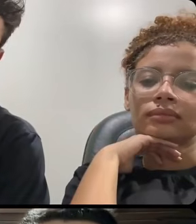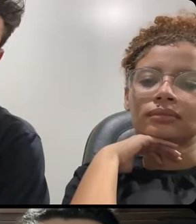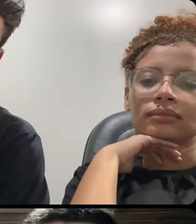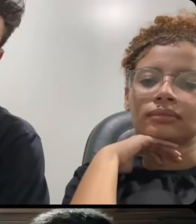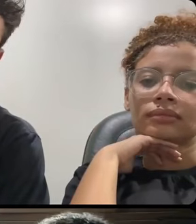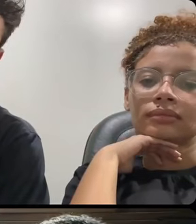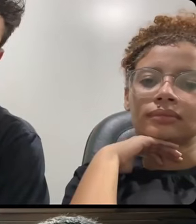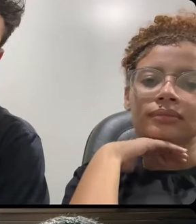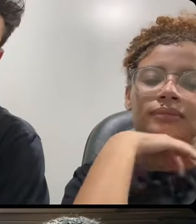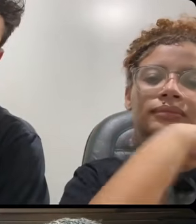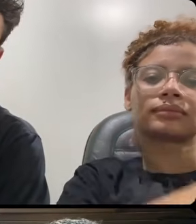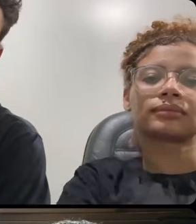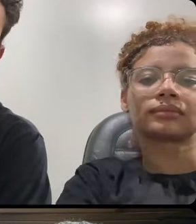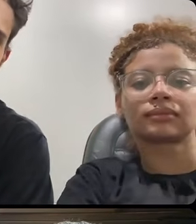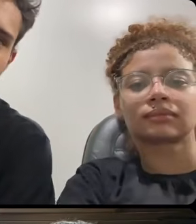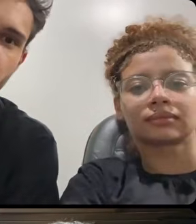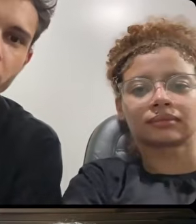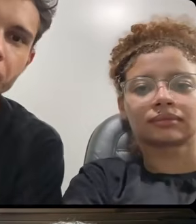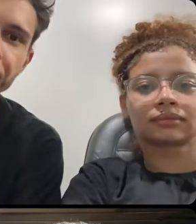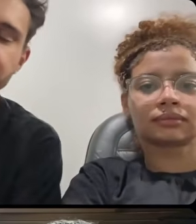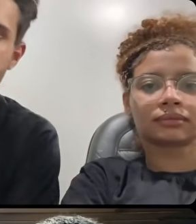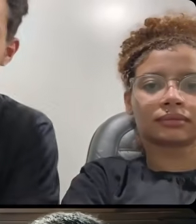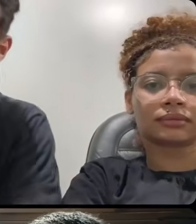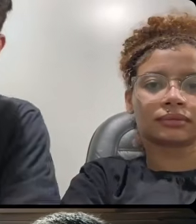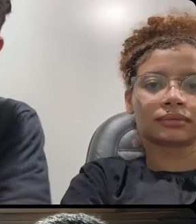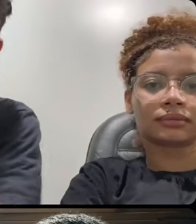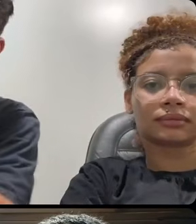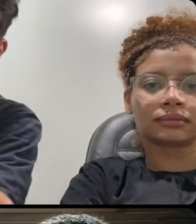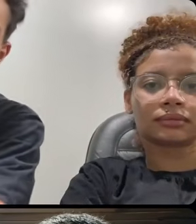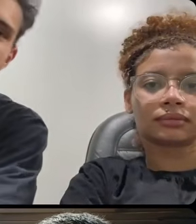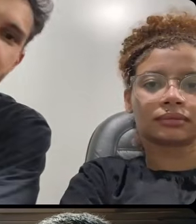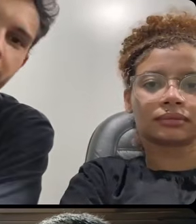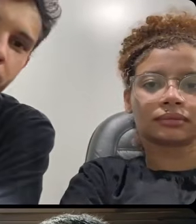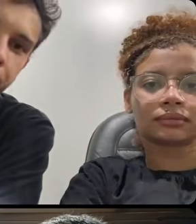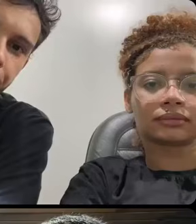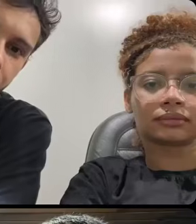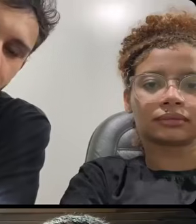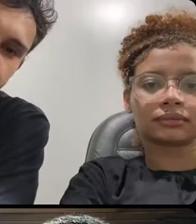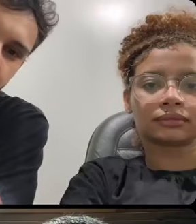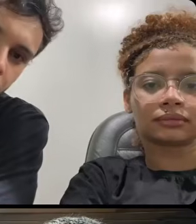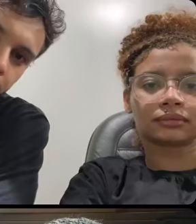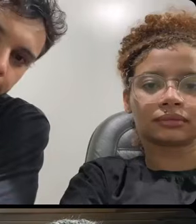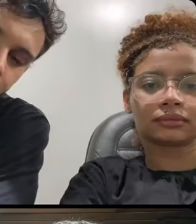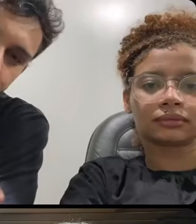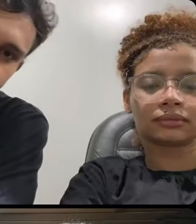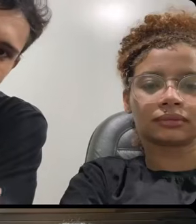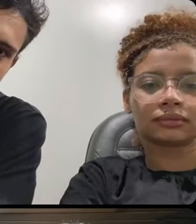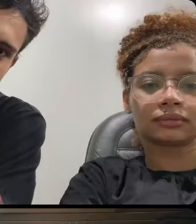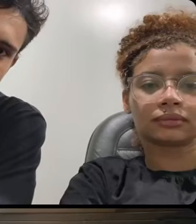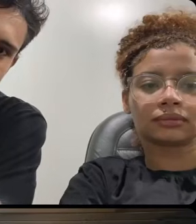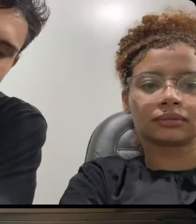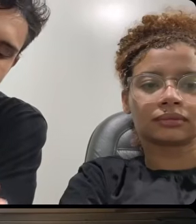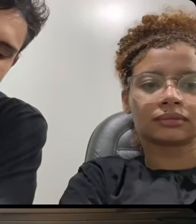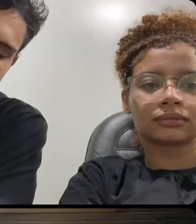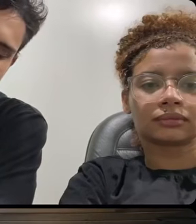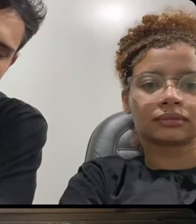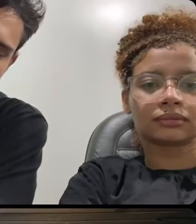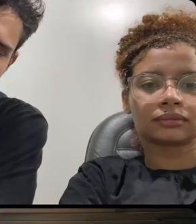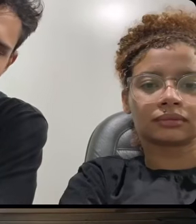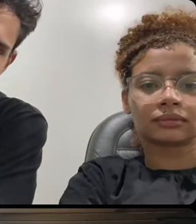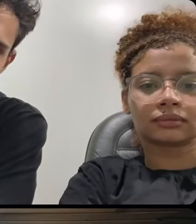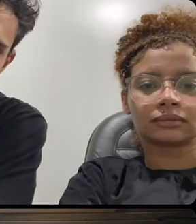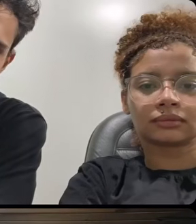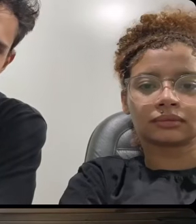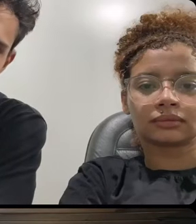nós vamos começar então a nossa live, a live número 20 do Maná do Céu, Chamados e Testemunhos. O que eu vou perguntar para